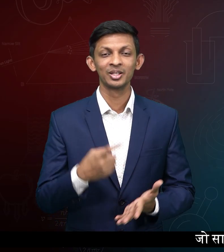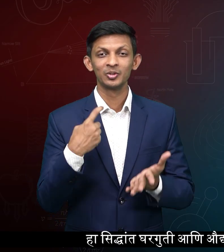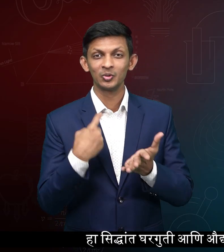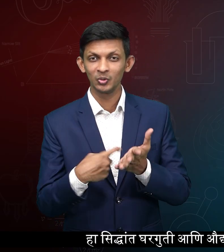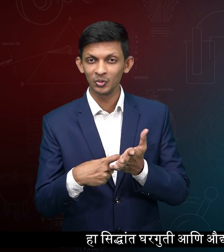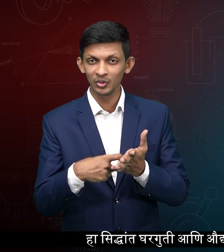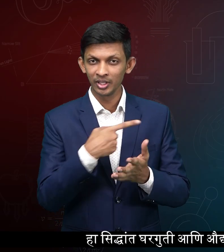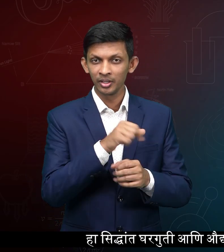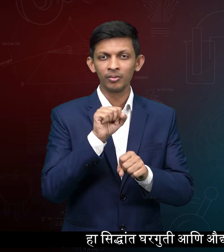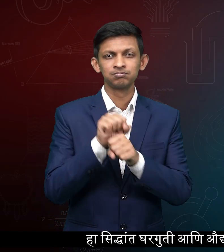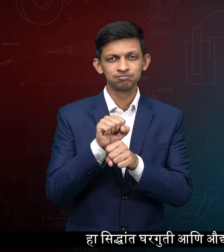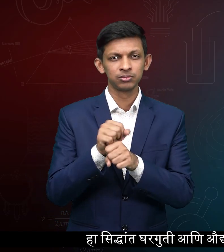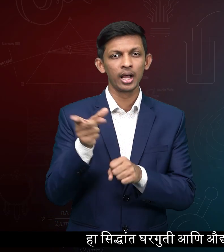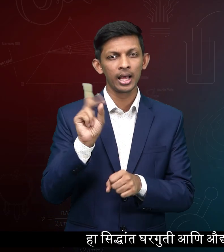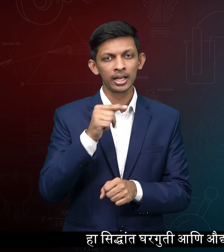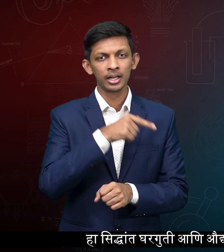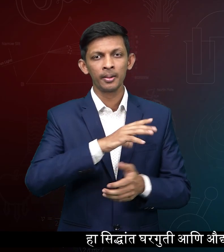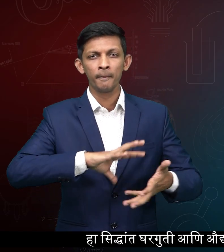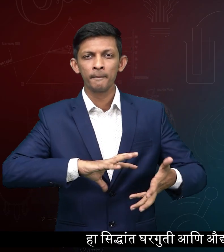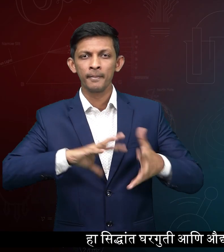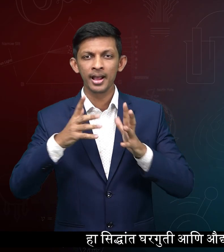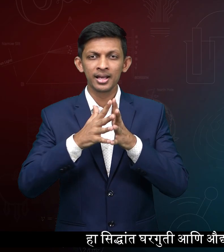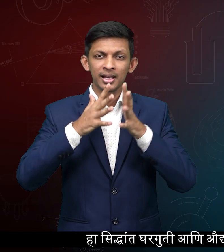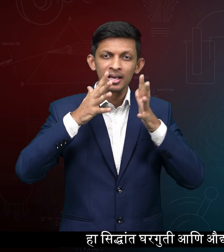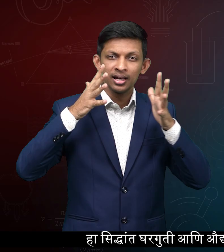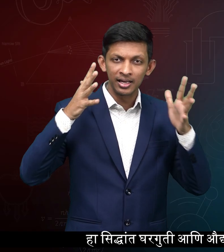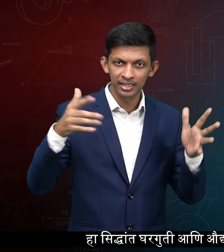हा सिद्धांत घरगुती आणि औद्योगिक वापरासाठी मोठ्या प्रमाणात विद्युत प्रवाह